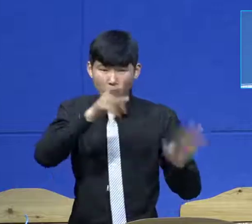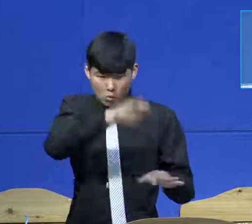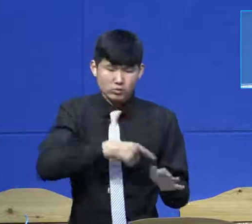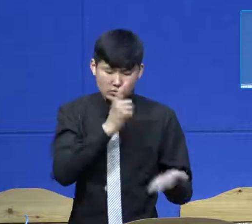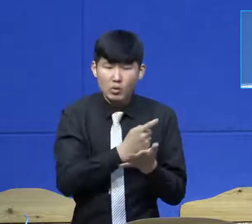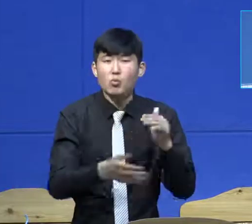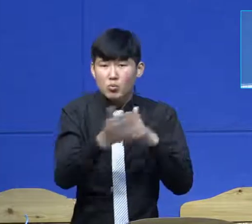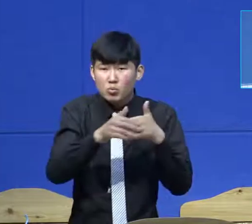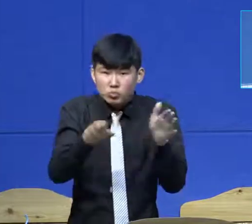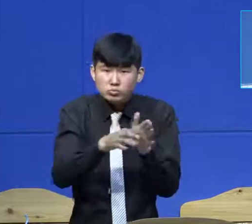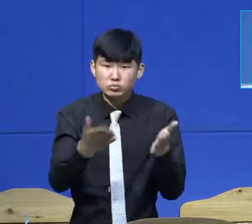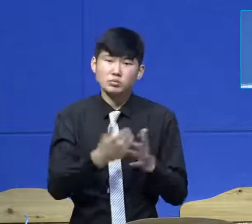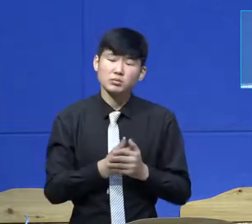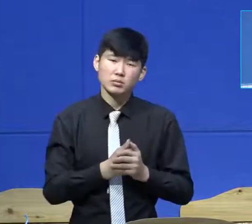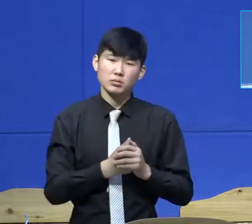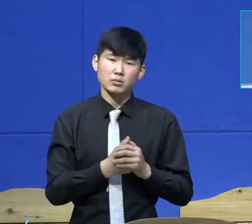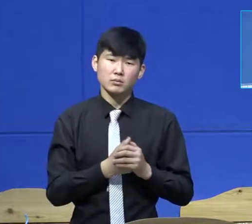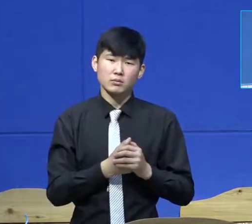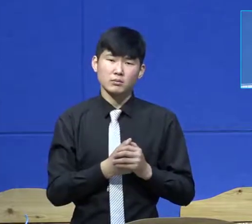гэсэн үг.